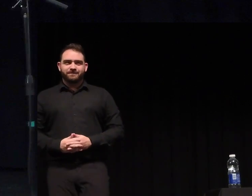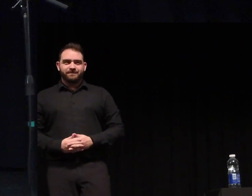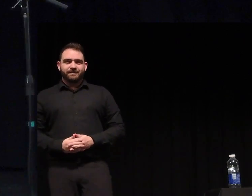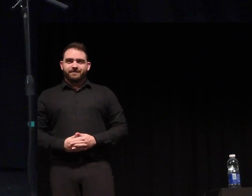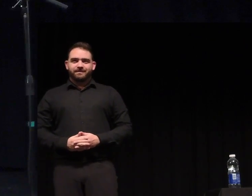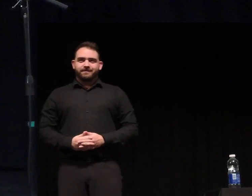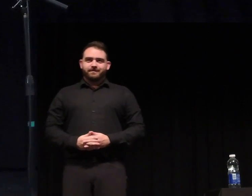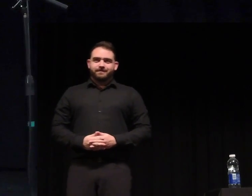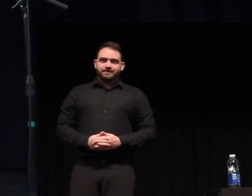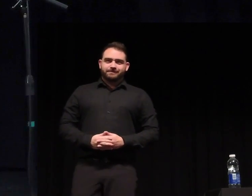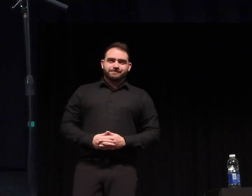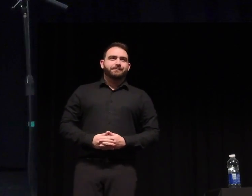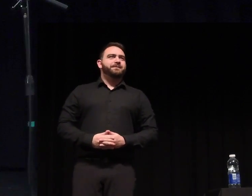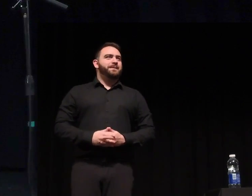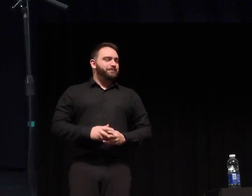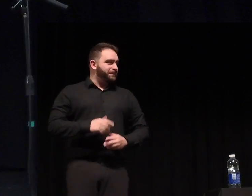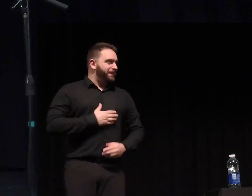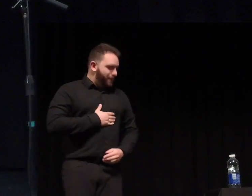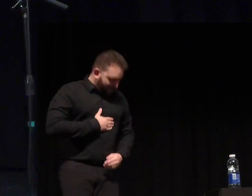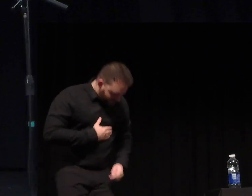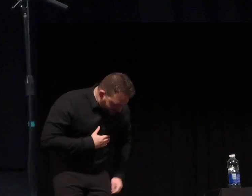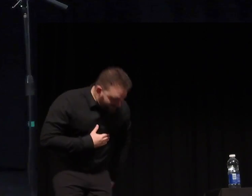Notre danseur.